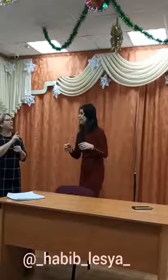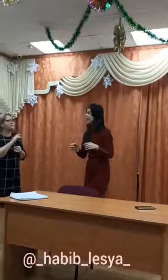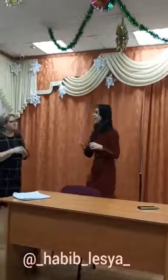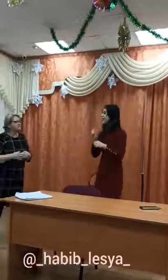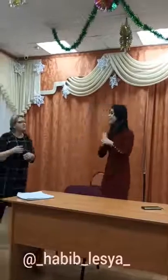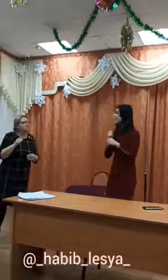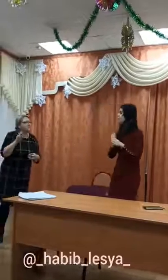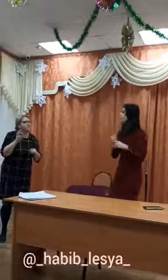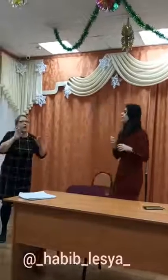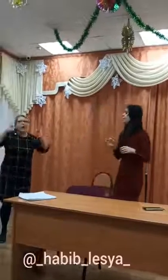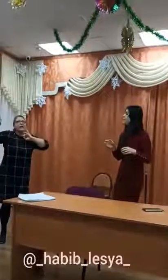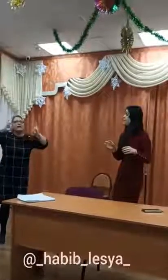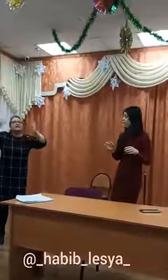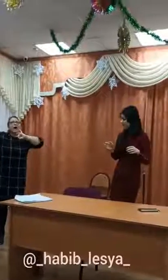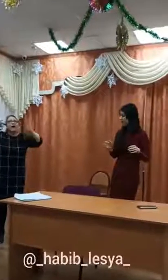Нет, работала в рекламном агентстве.